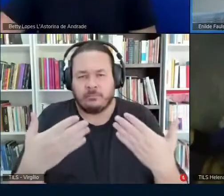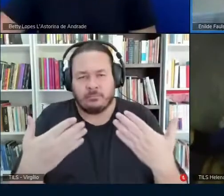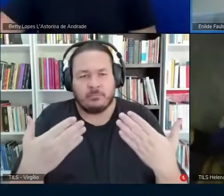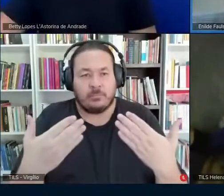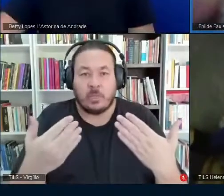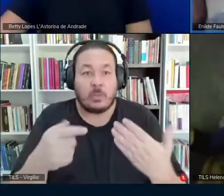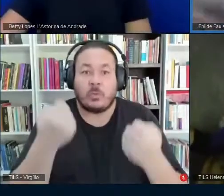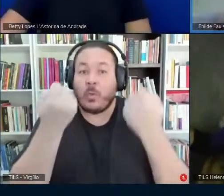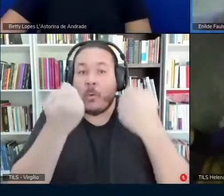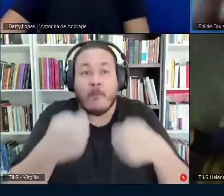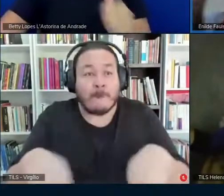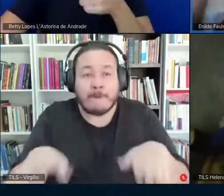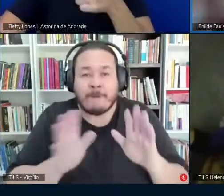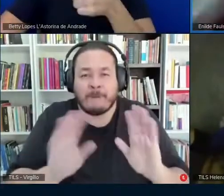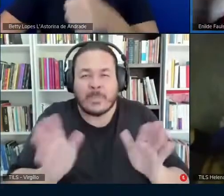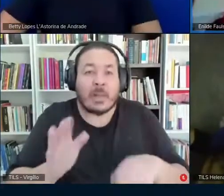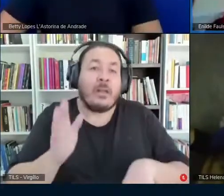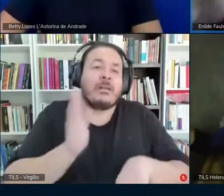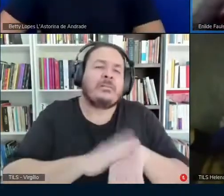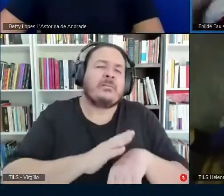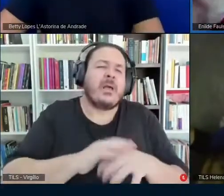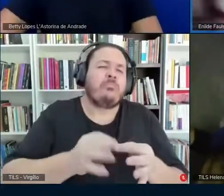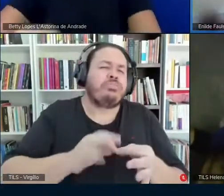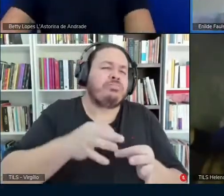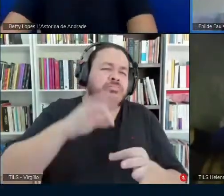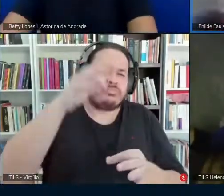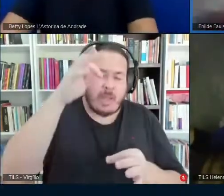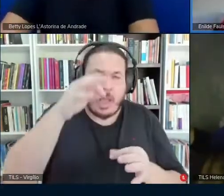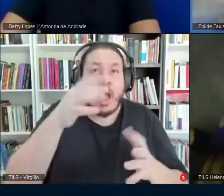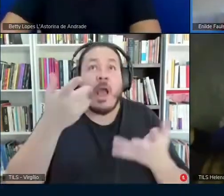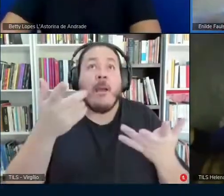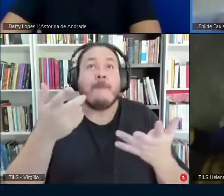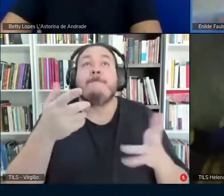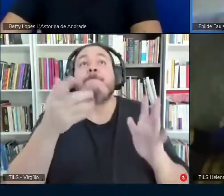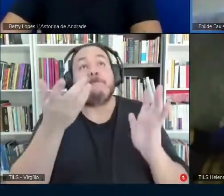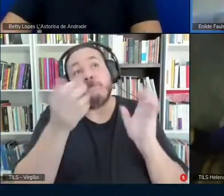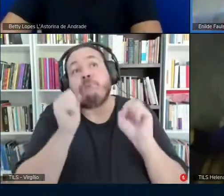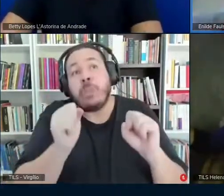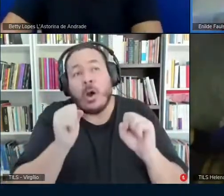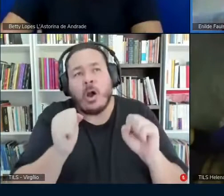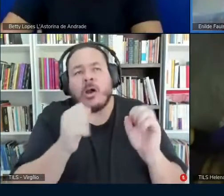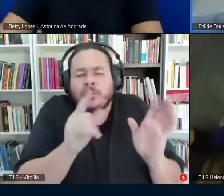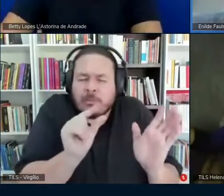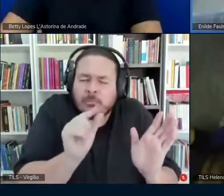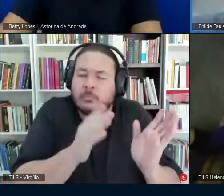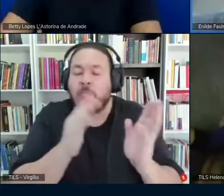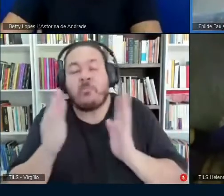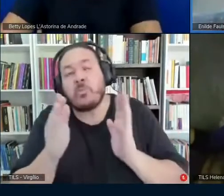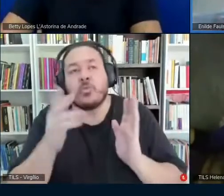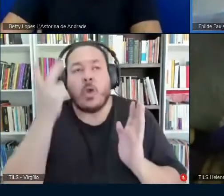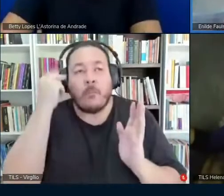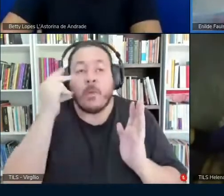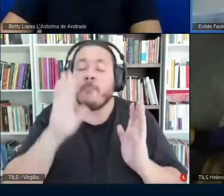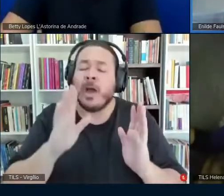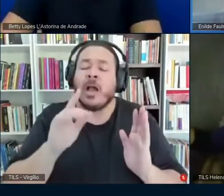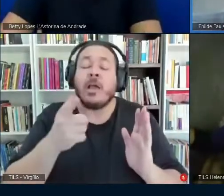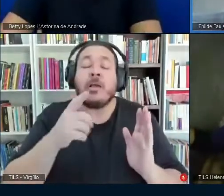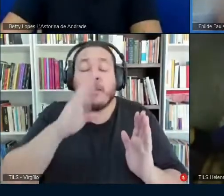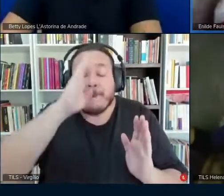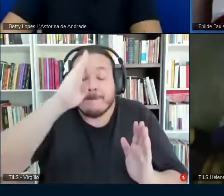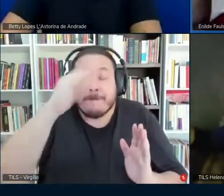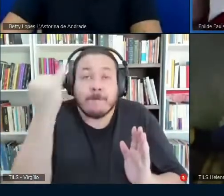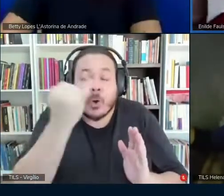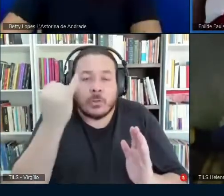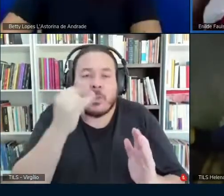esgotar aqueles tempos, não pode extrapolar, como eu já disse, mas faça uma conversa mesmo de, cara... um a um,